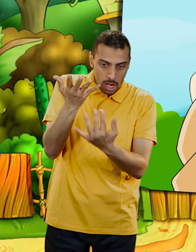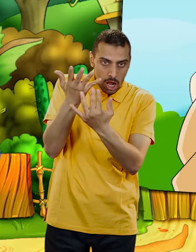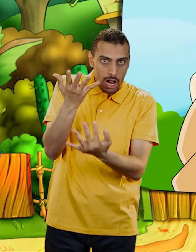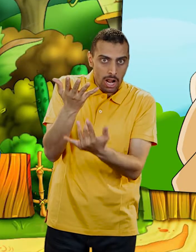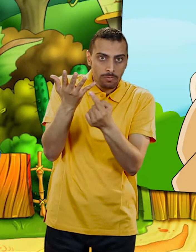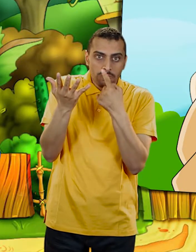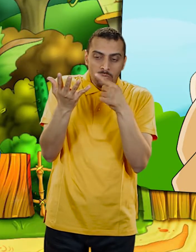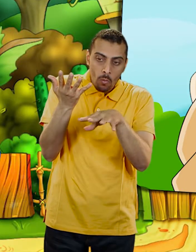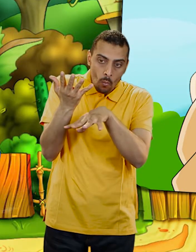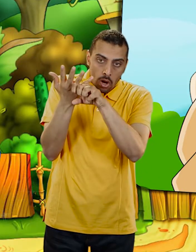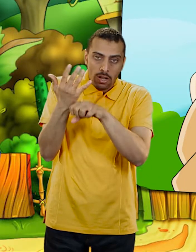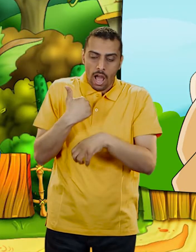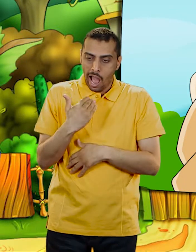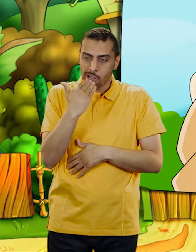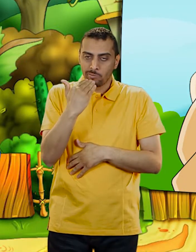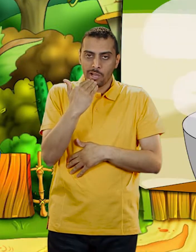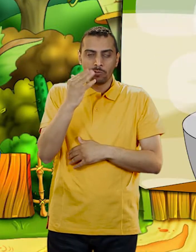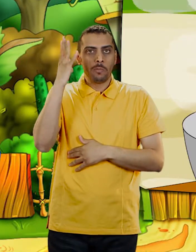بالهناء والشفاء